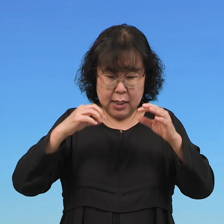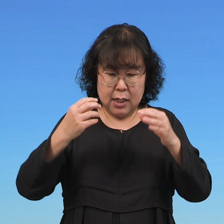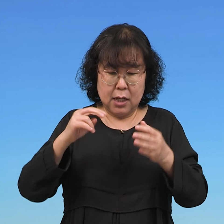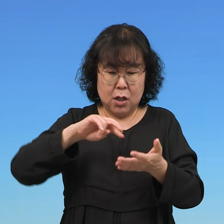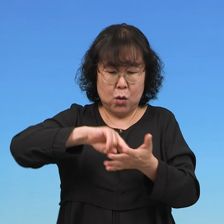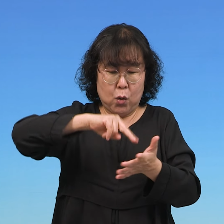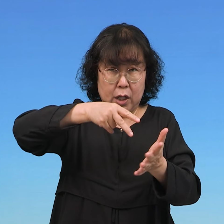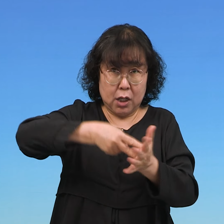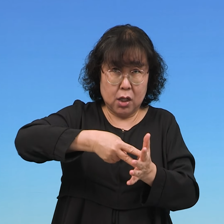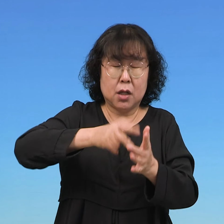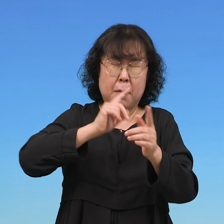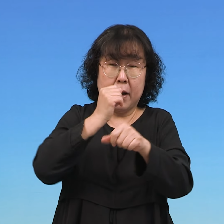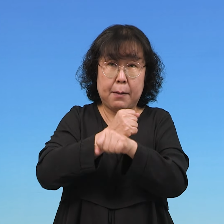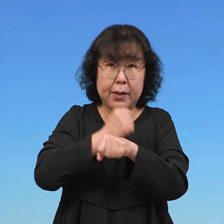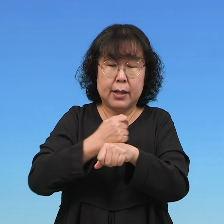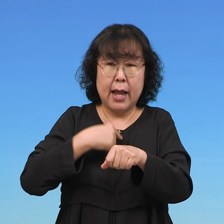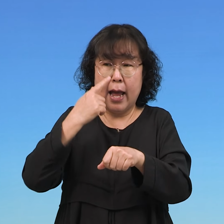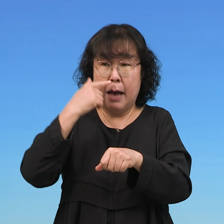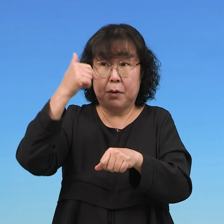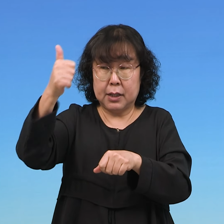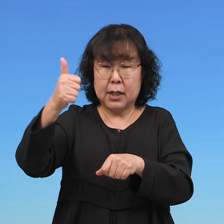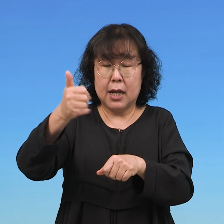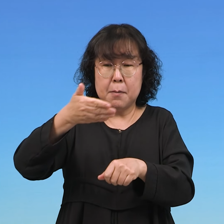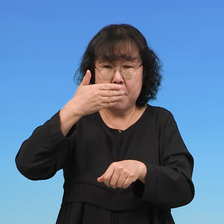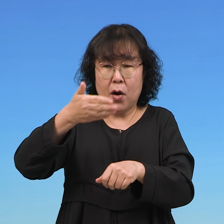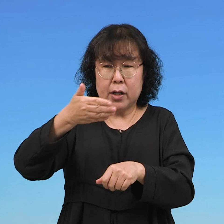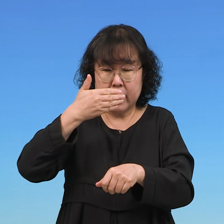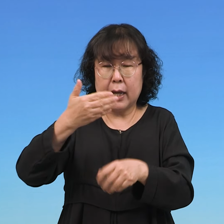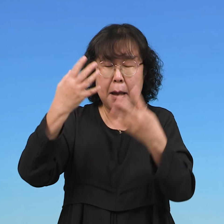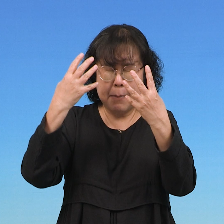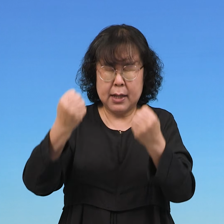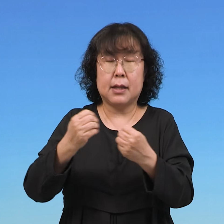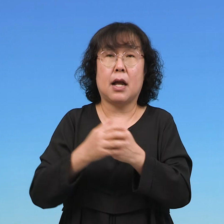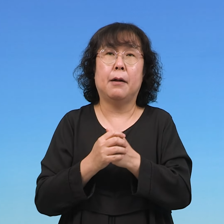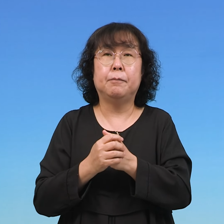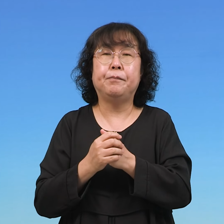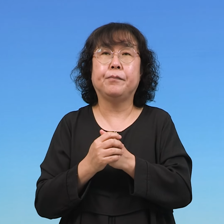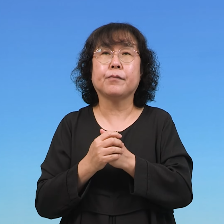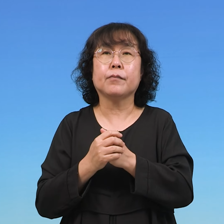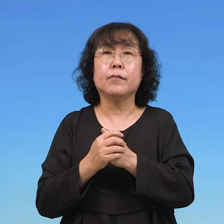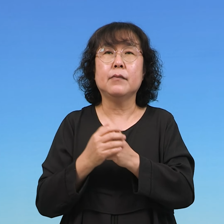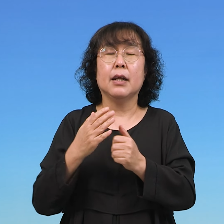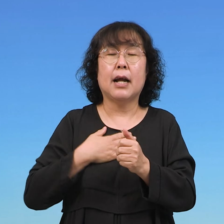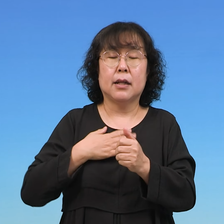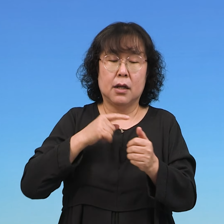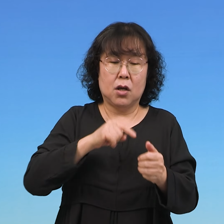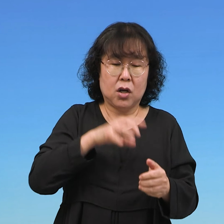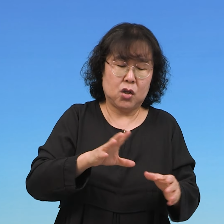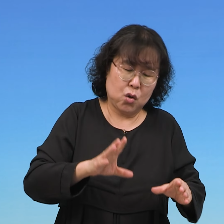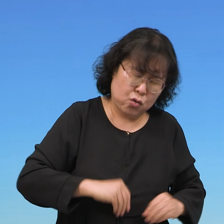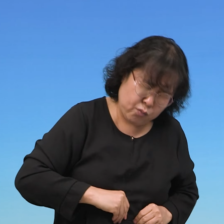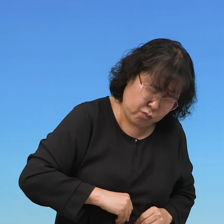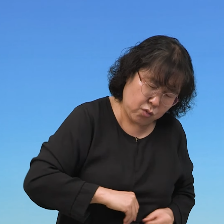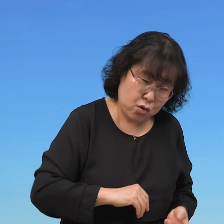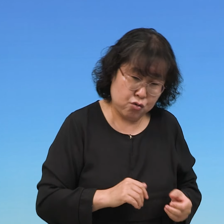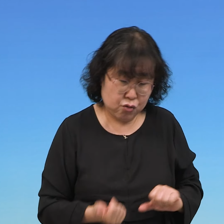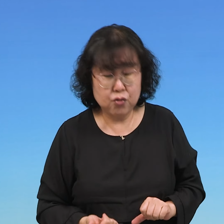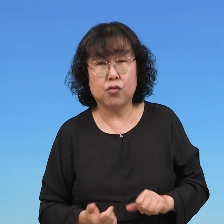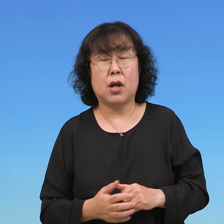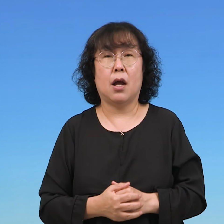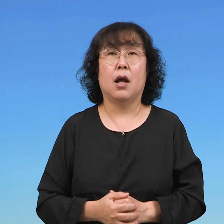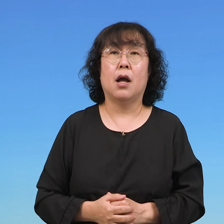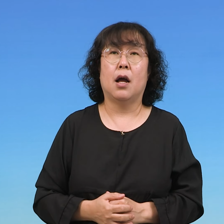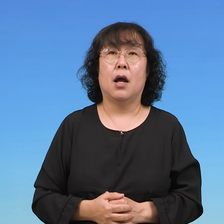스스로 돌이켜 이르되, 내 아버지에게는 양식이 풍족한 품꾼이 얼마나 많은가, 나는 여기서 줄여